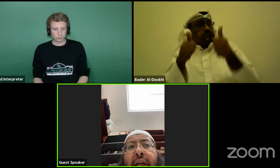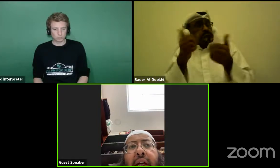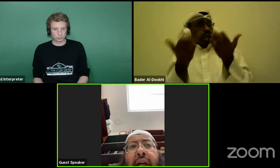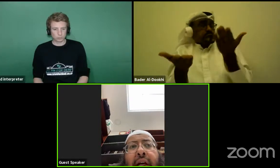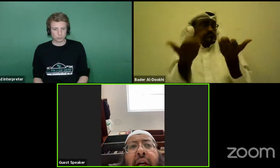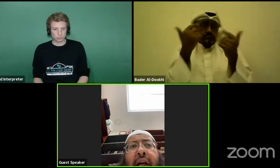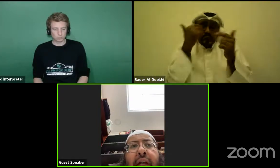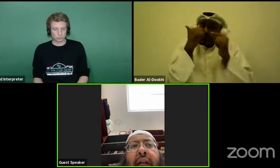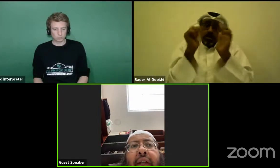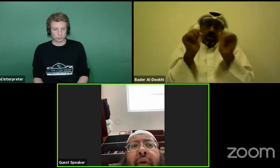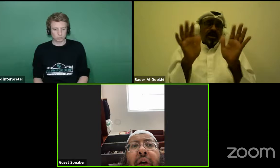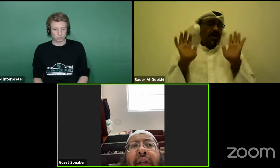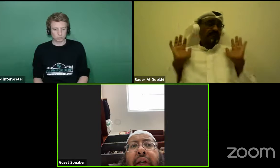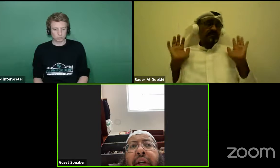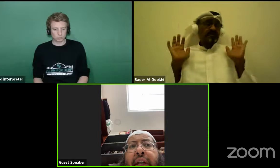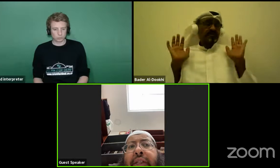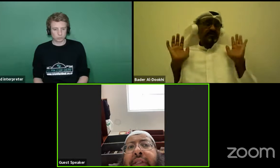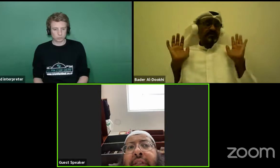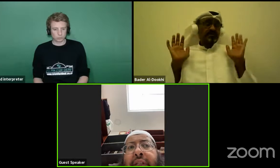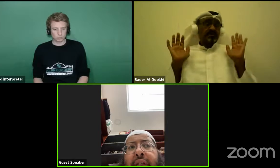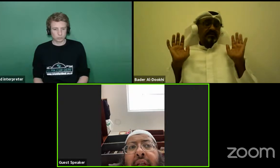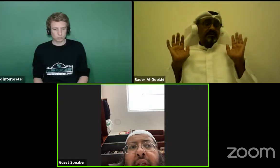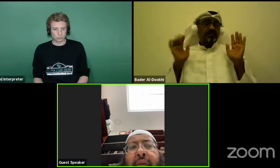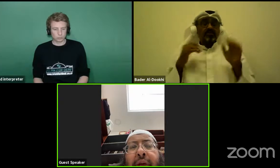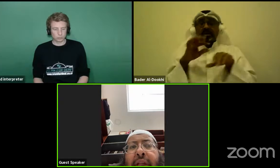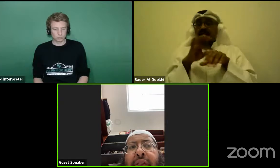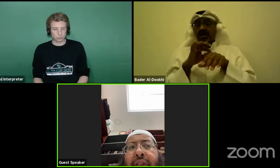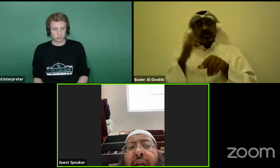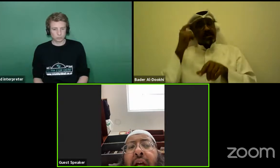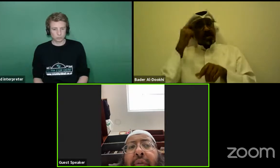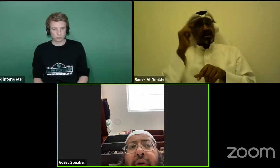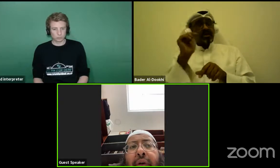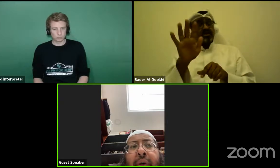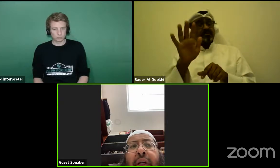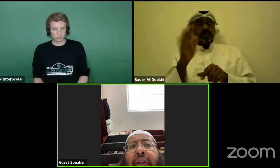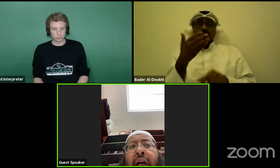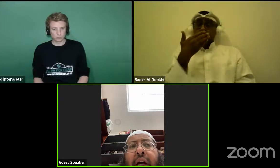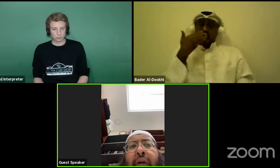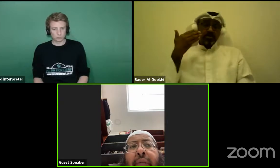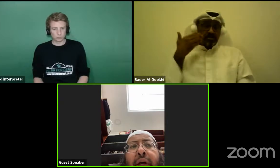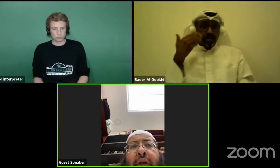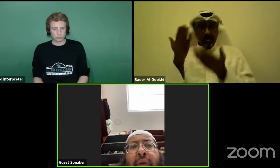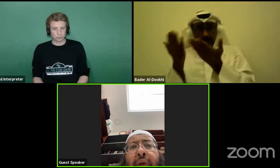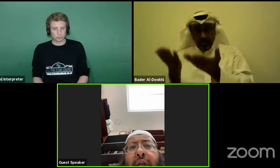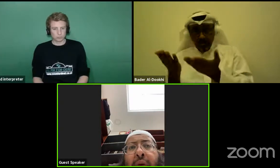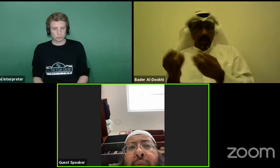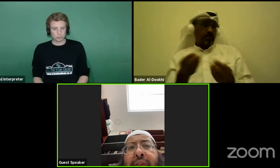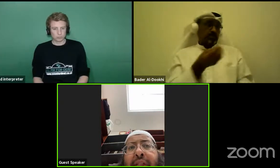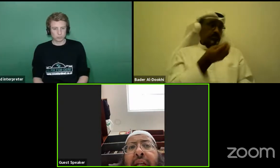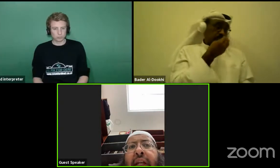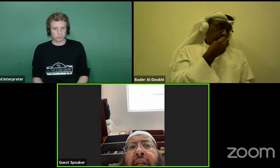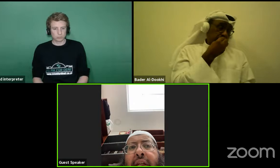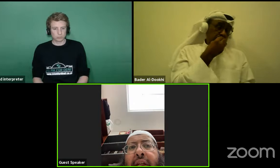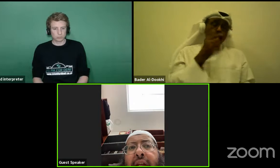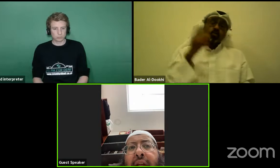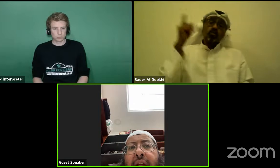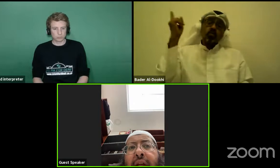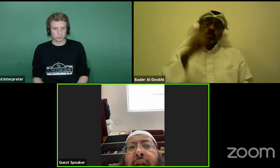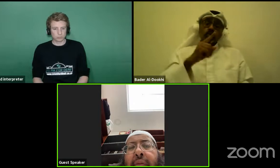يعني أن يخير الناس بين الصيام والإطعام عن كل يوم